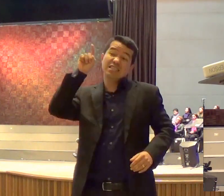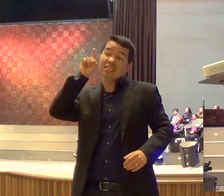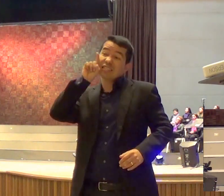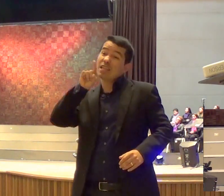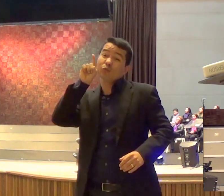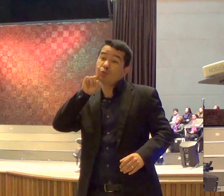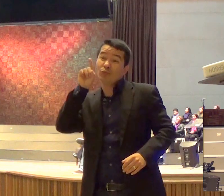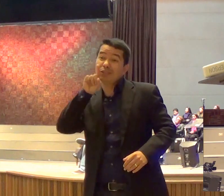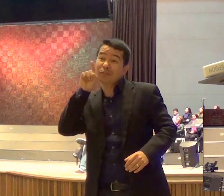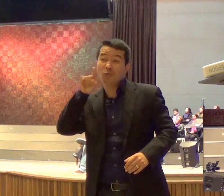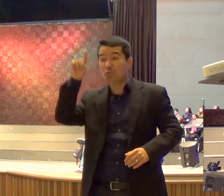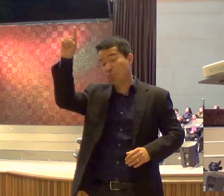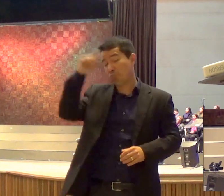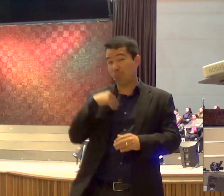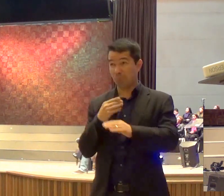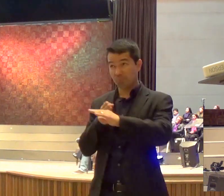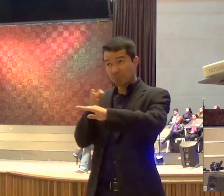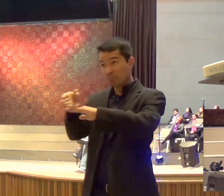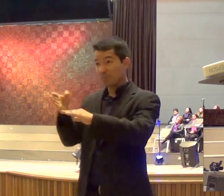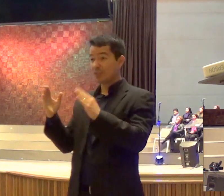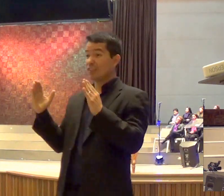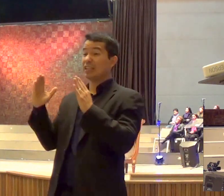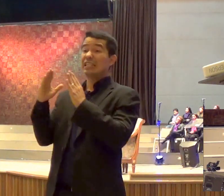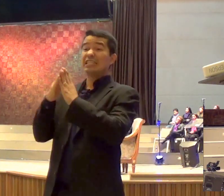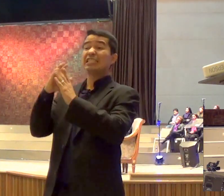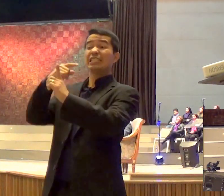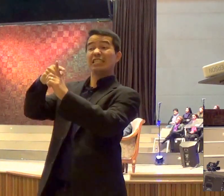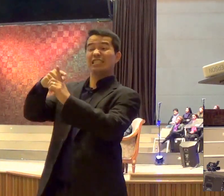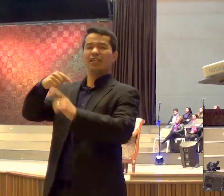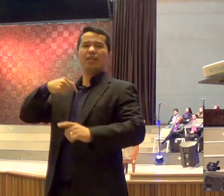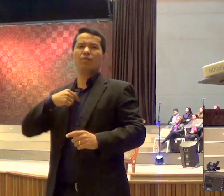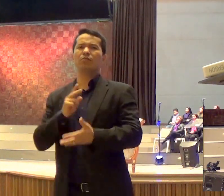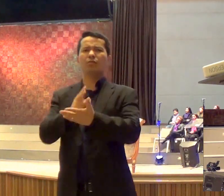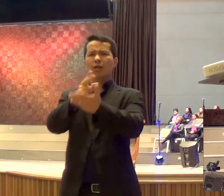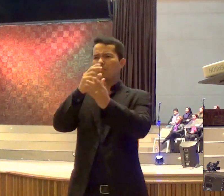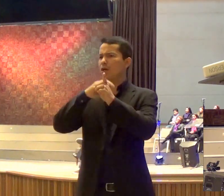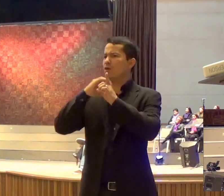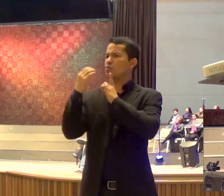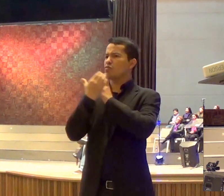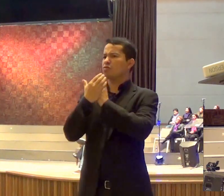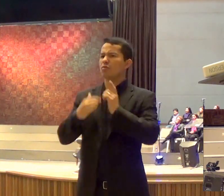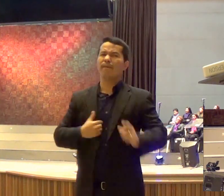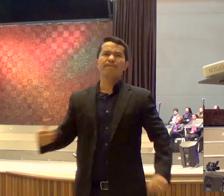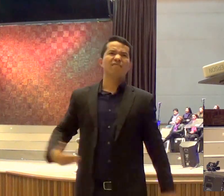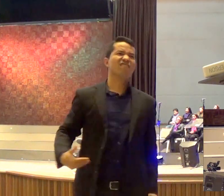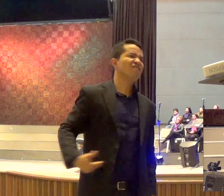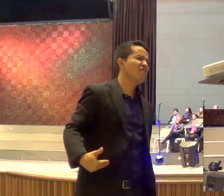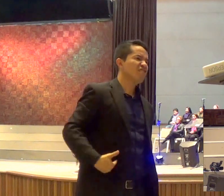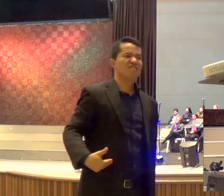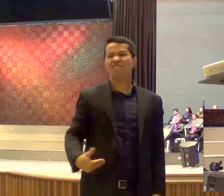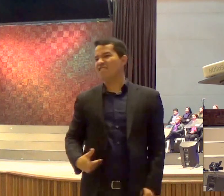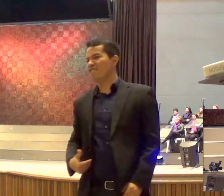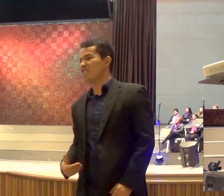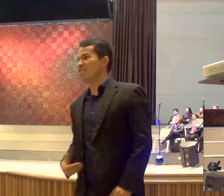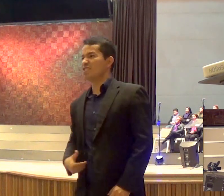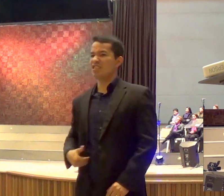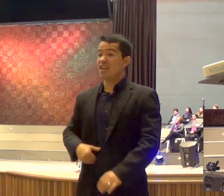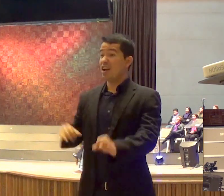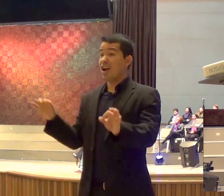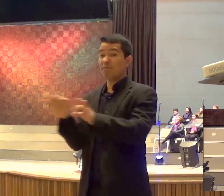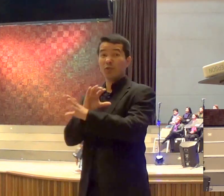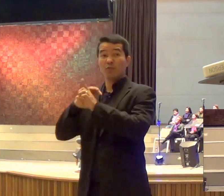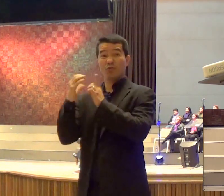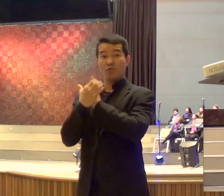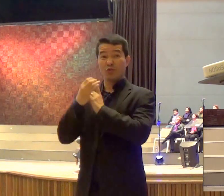a gente foi um culto e culto assim culto sempre me dá fome é um negócio assim que eu não sei explicar mas a gente saiu do culto